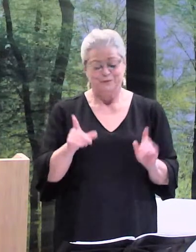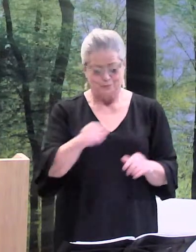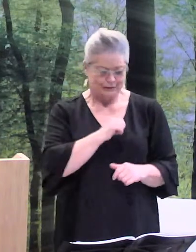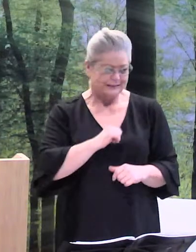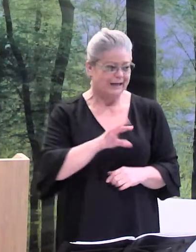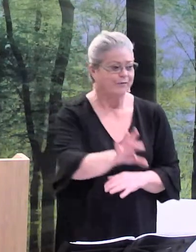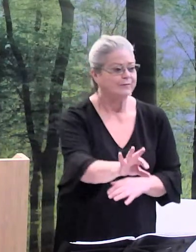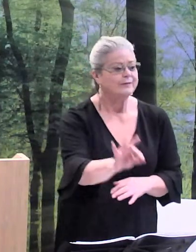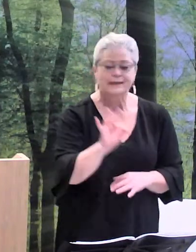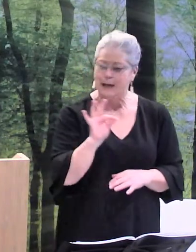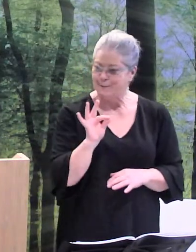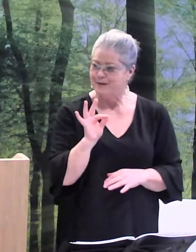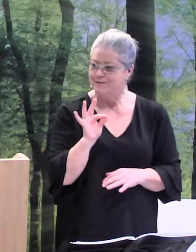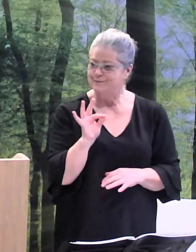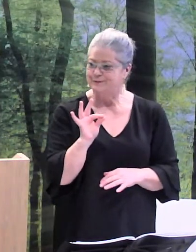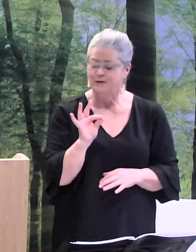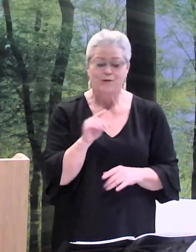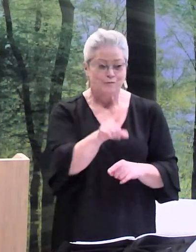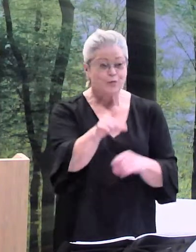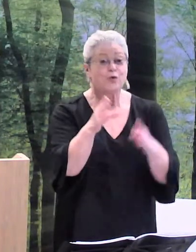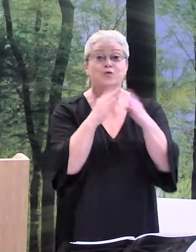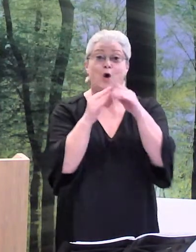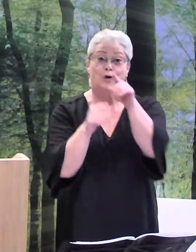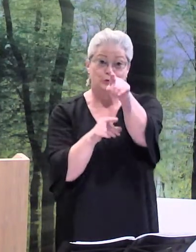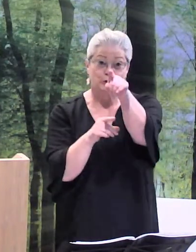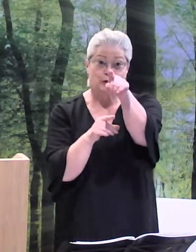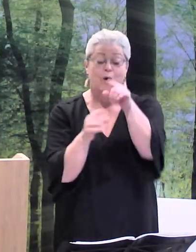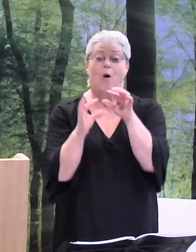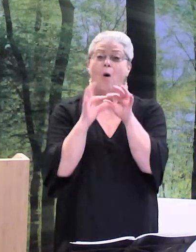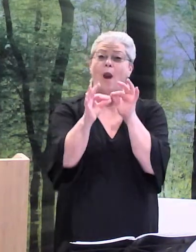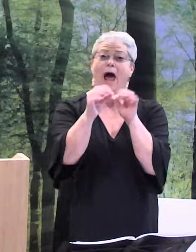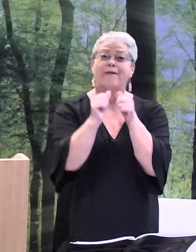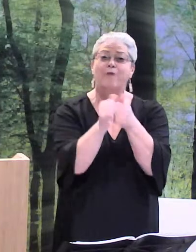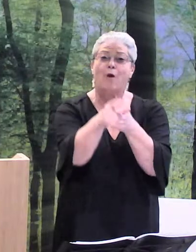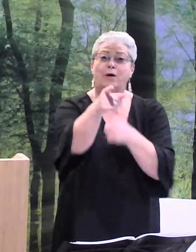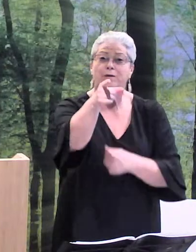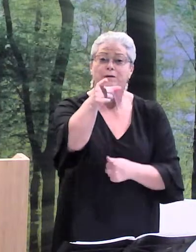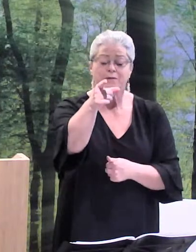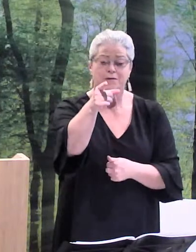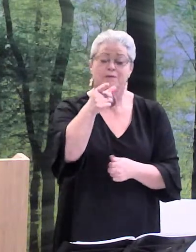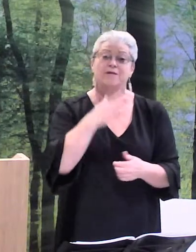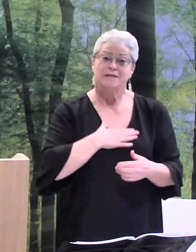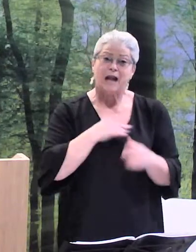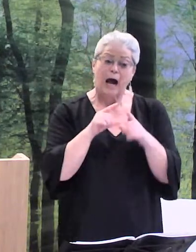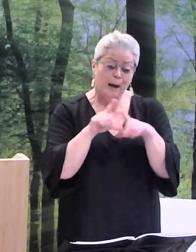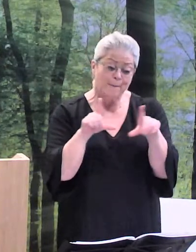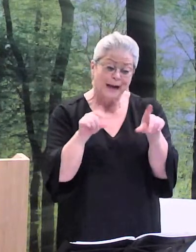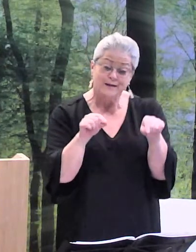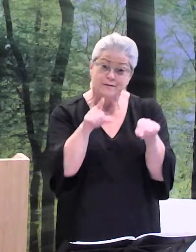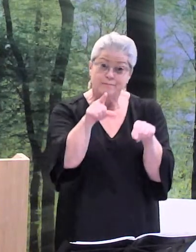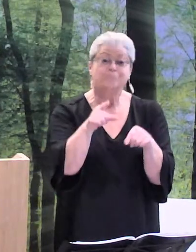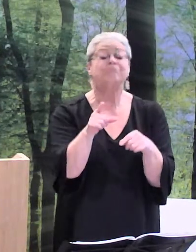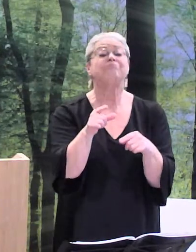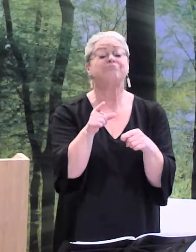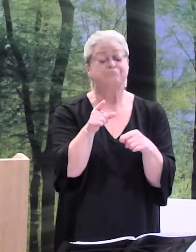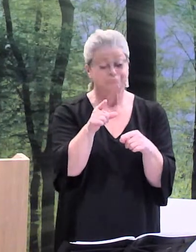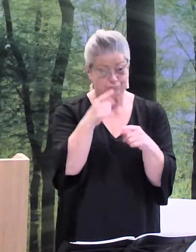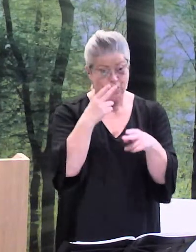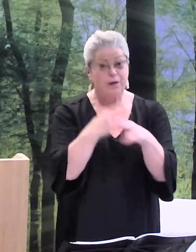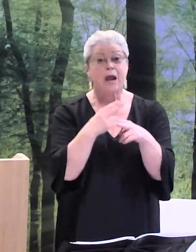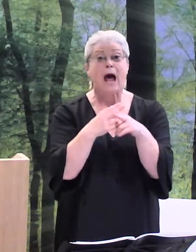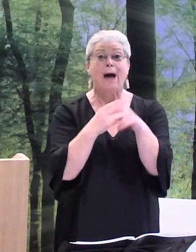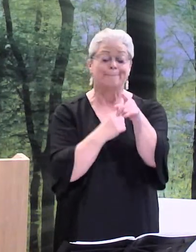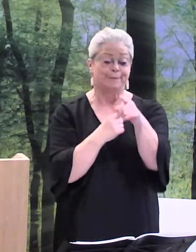mandje nemen. Voor u thuis, die de plechtigheid online volgt. Als u graag een prentje heeft, laat u dan uw